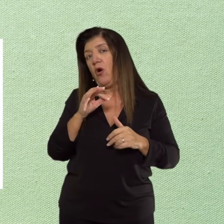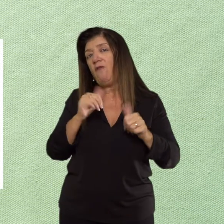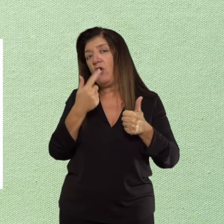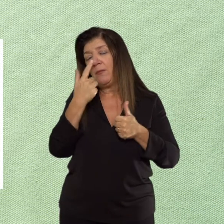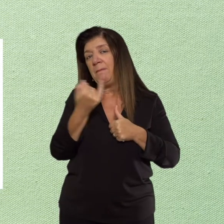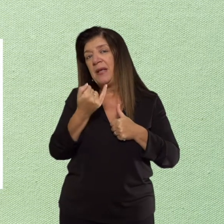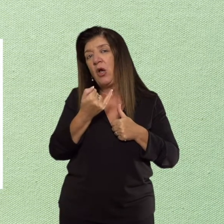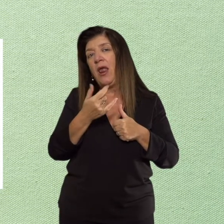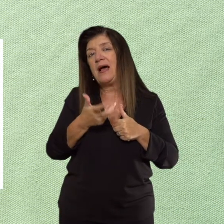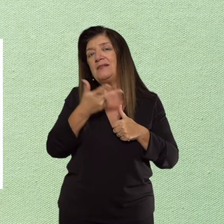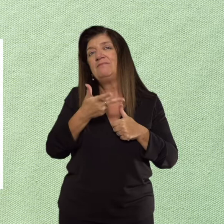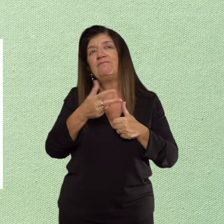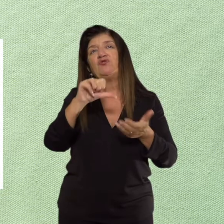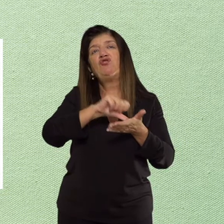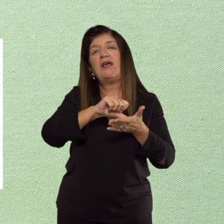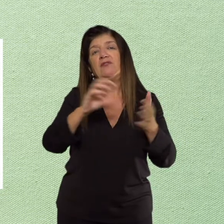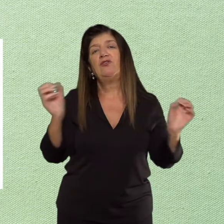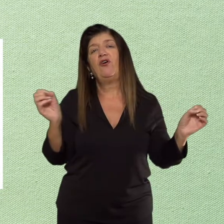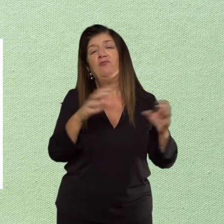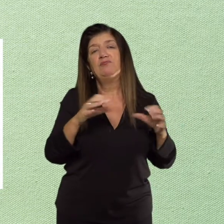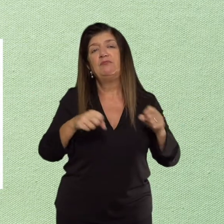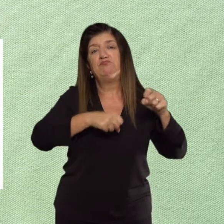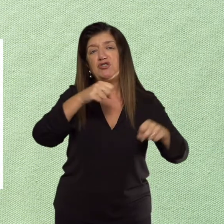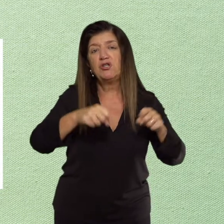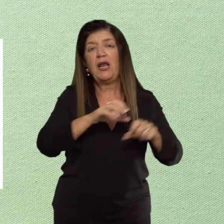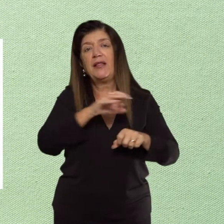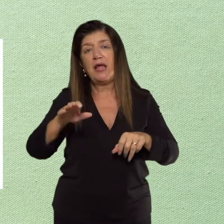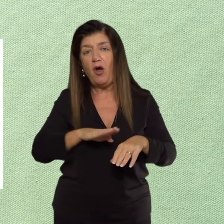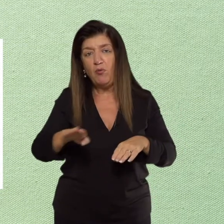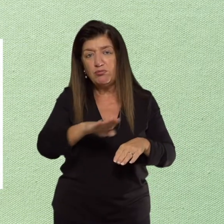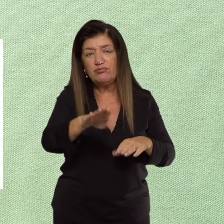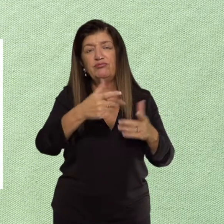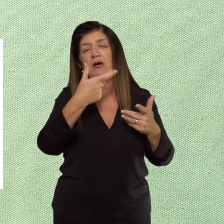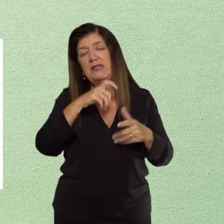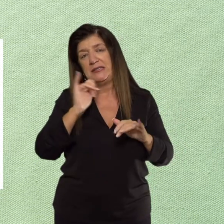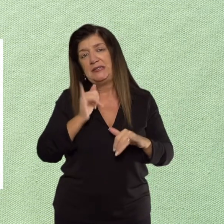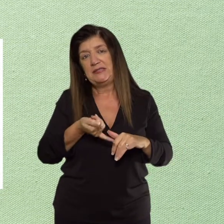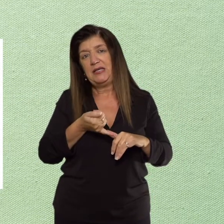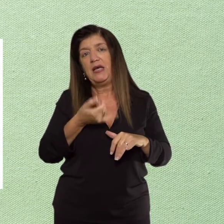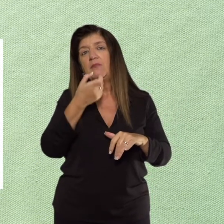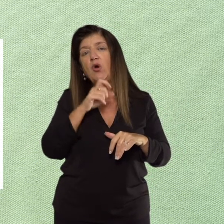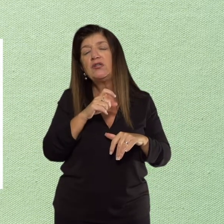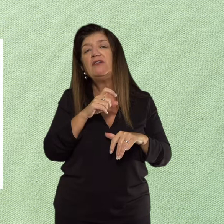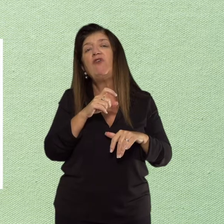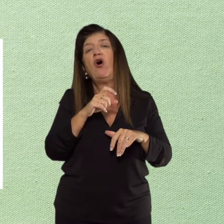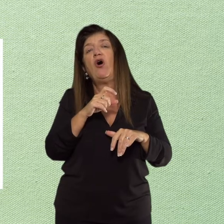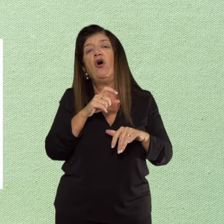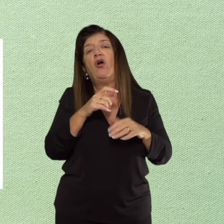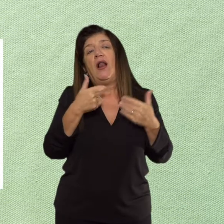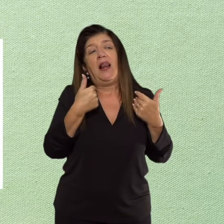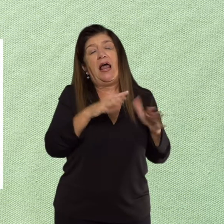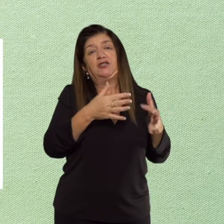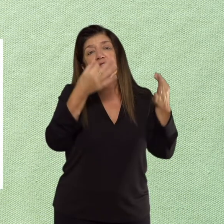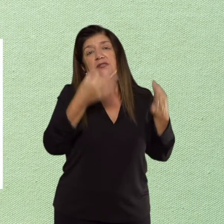free floating come altri operatori, perché lasci praticamente la bicicletta in un posto sicuro che non va